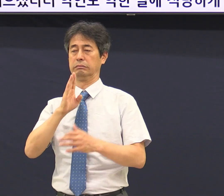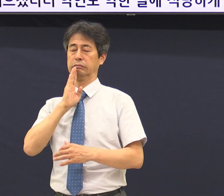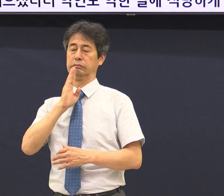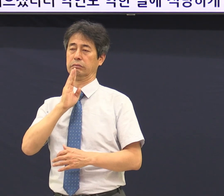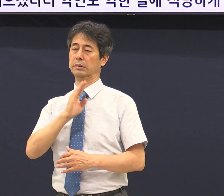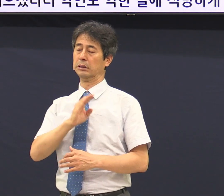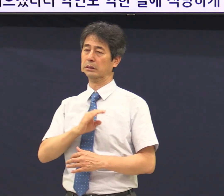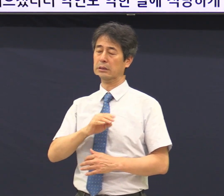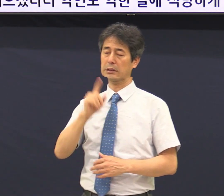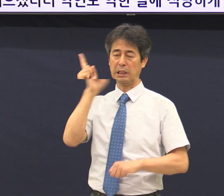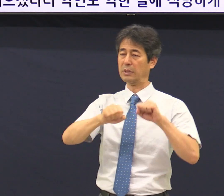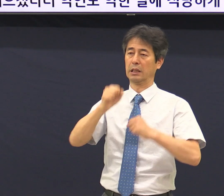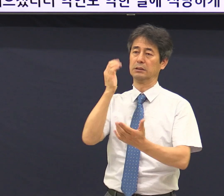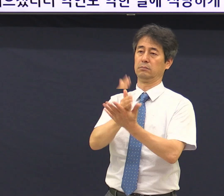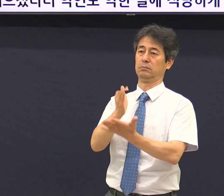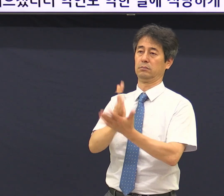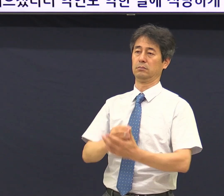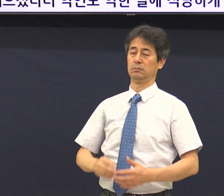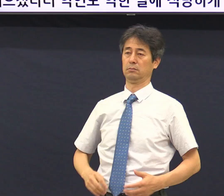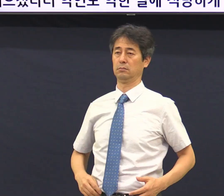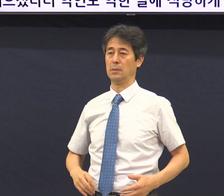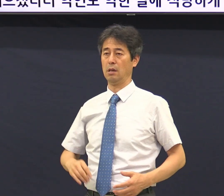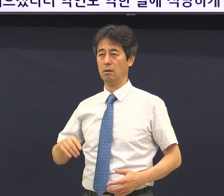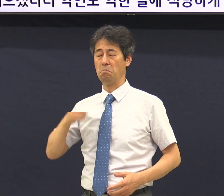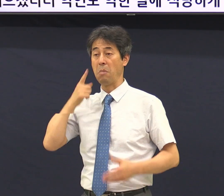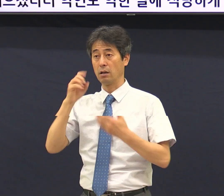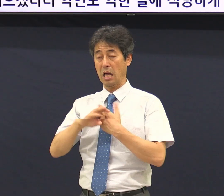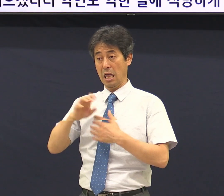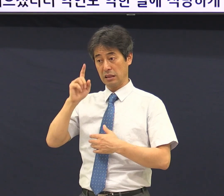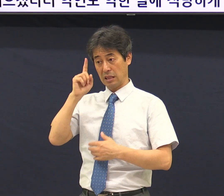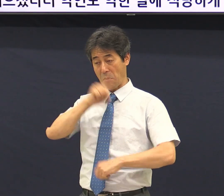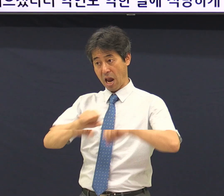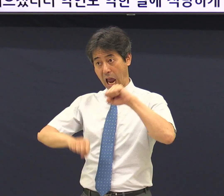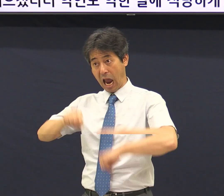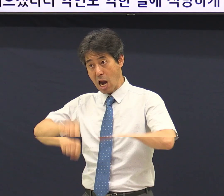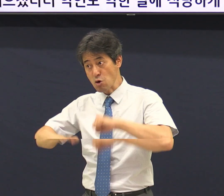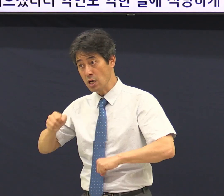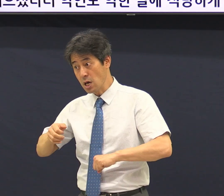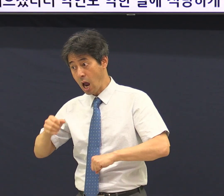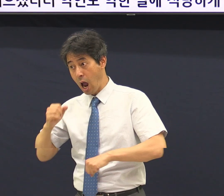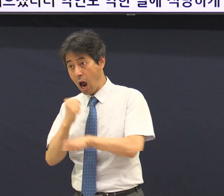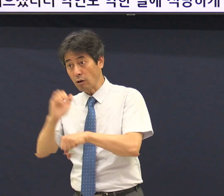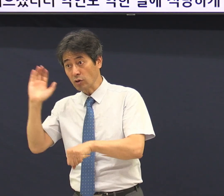여러분 생각하면 악한 행동을 통해서 주님께서 그 악한 행위를